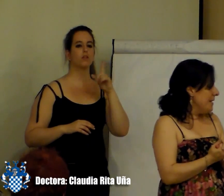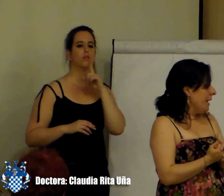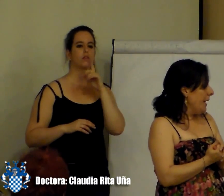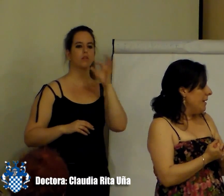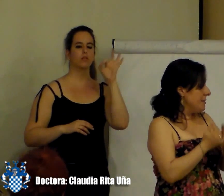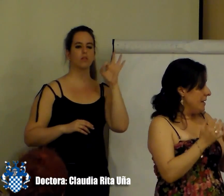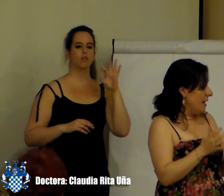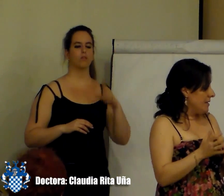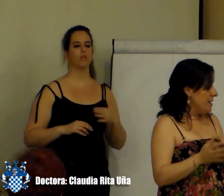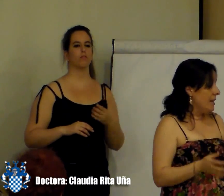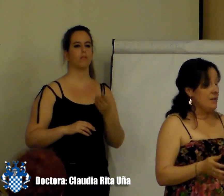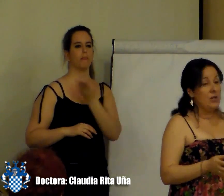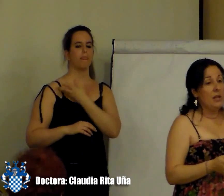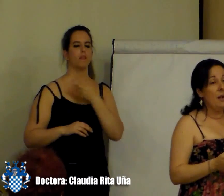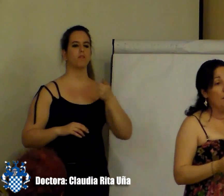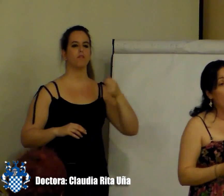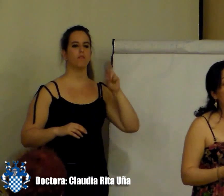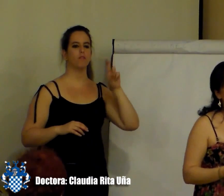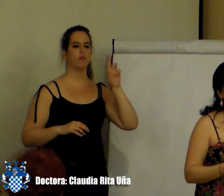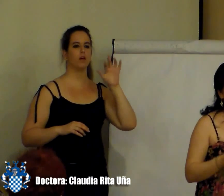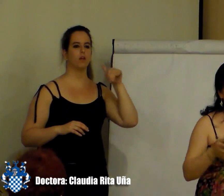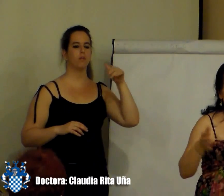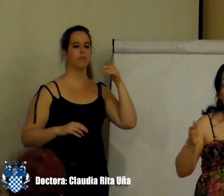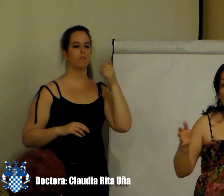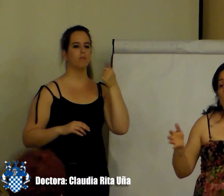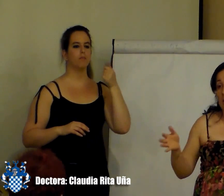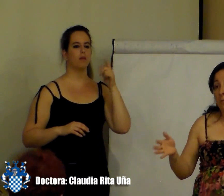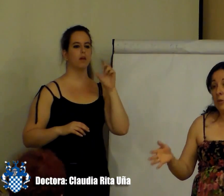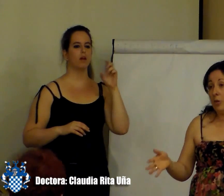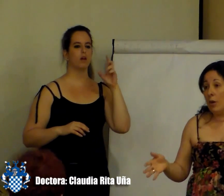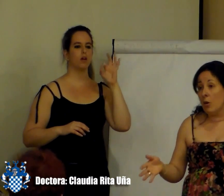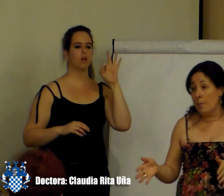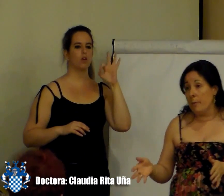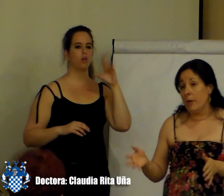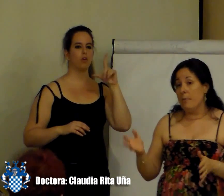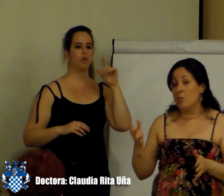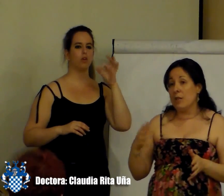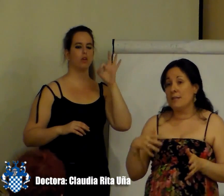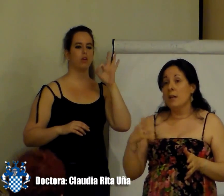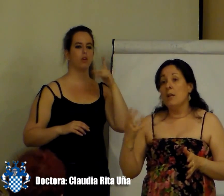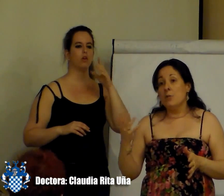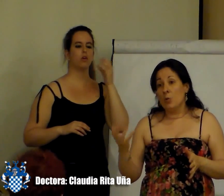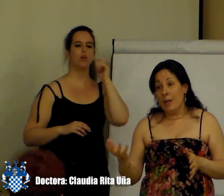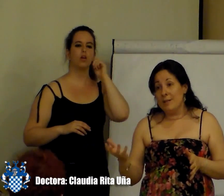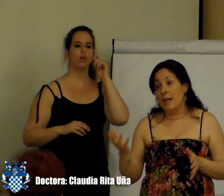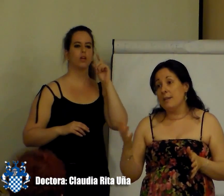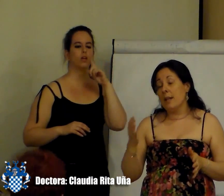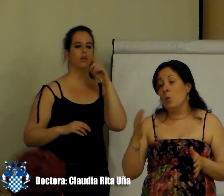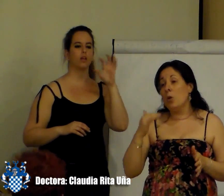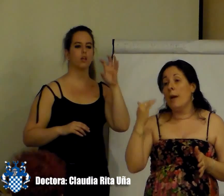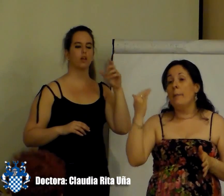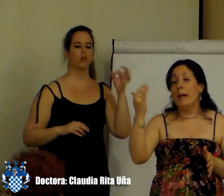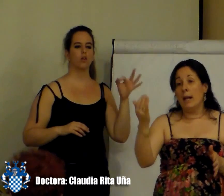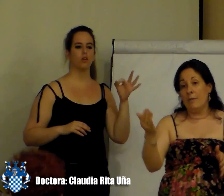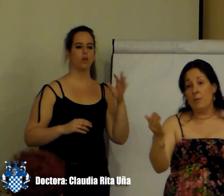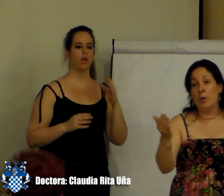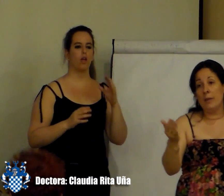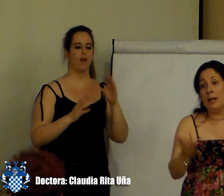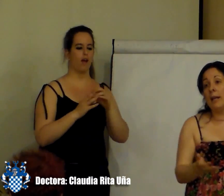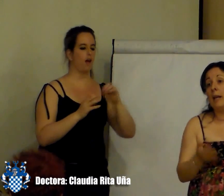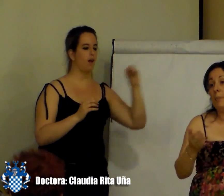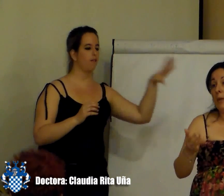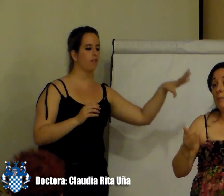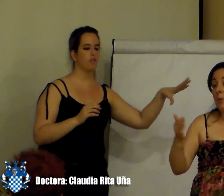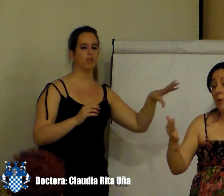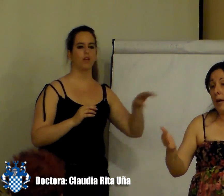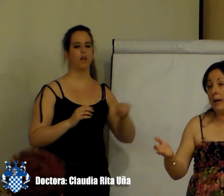voy a decir que sigan las indicaciones del médico, no abandonen los tratamientos de golpe porque hay muchas sustancias que uno da para la